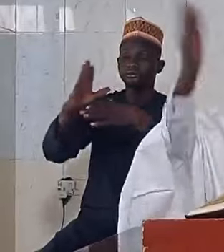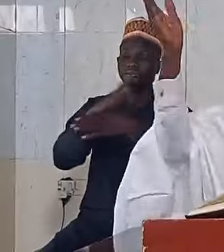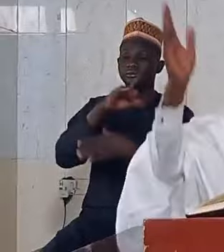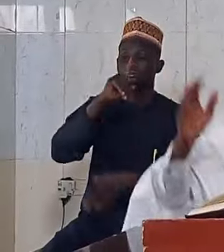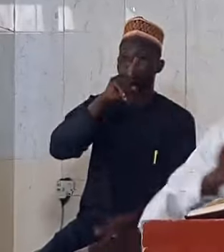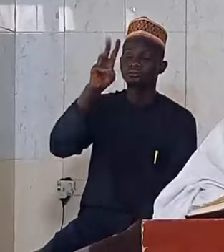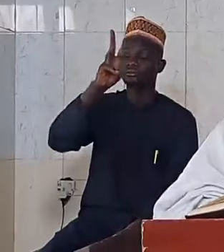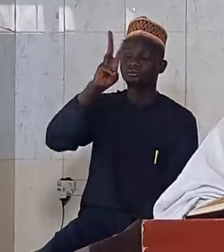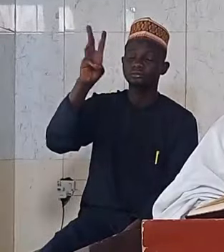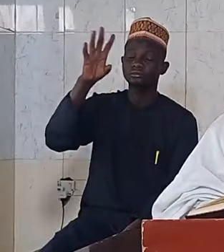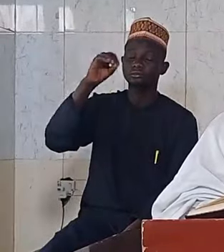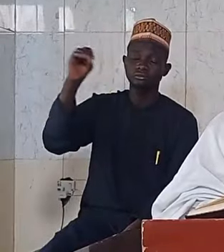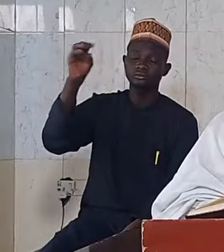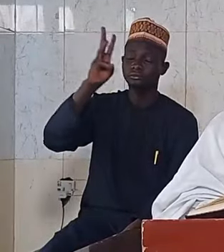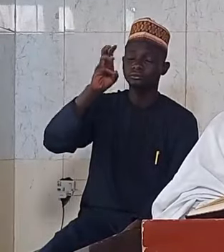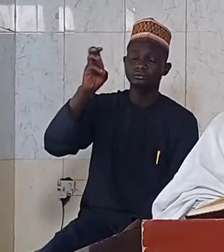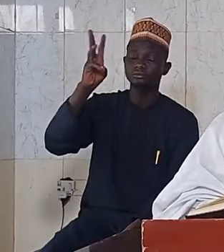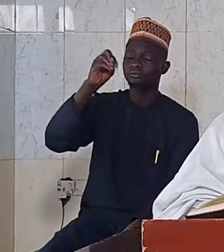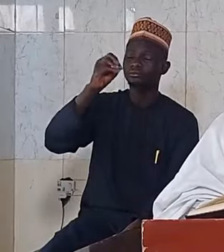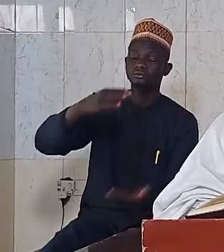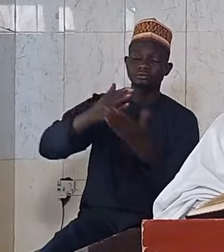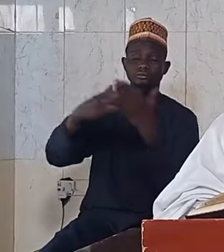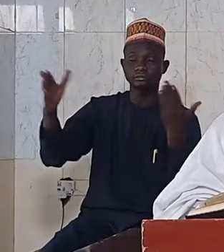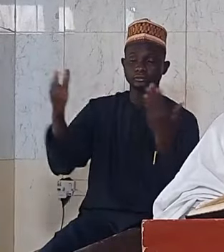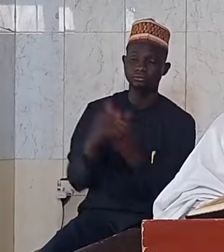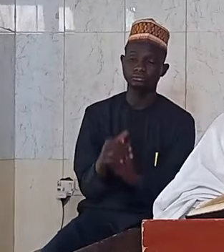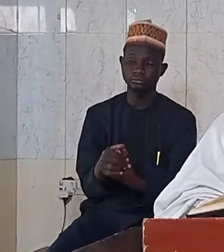60 da wani abu ne 60 da wani abu